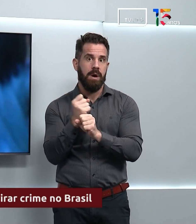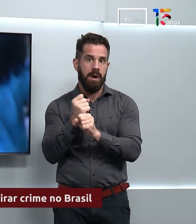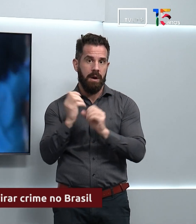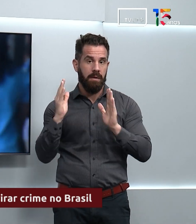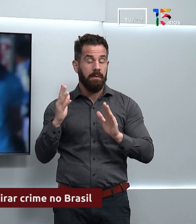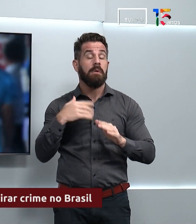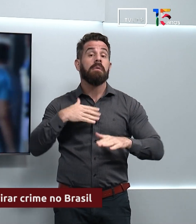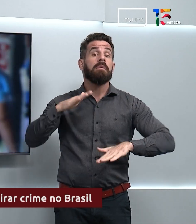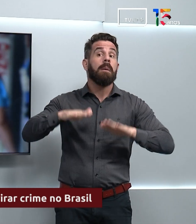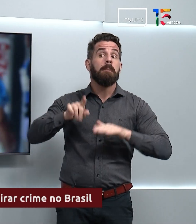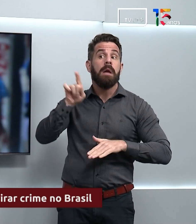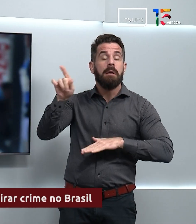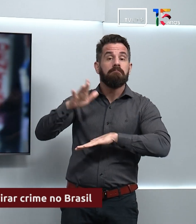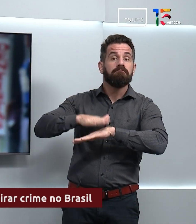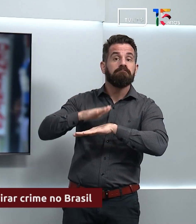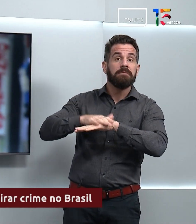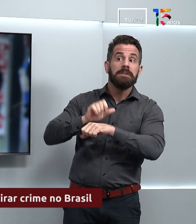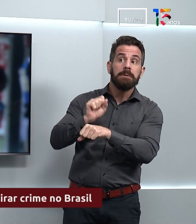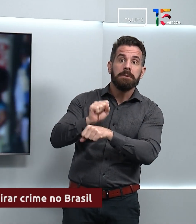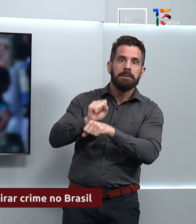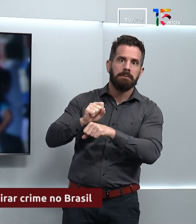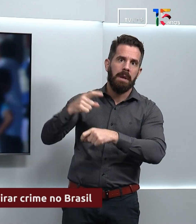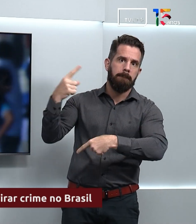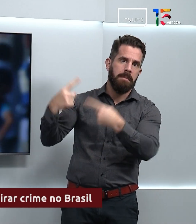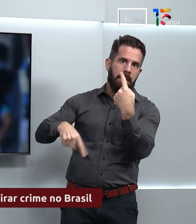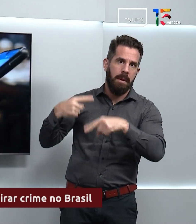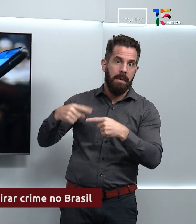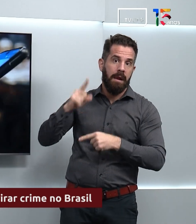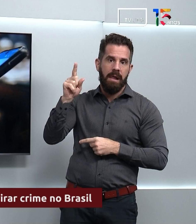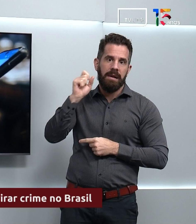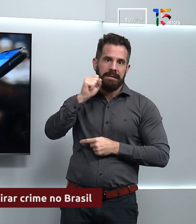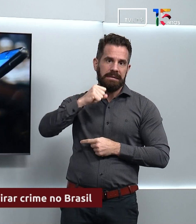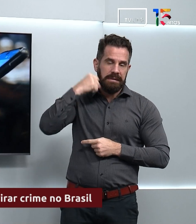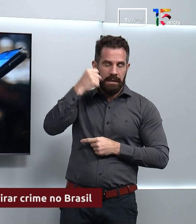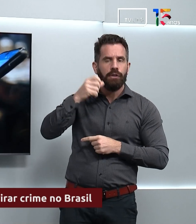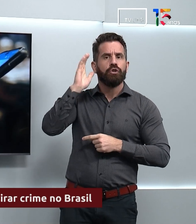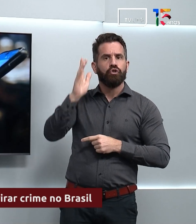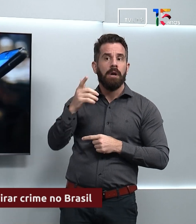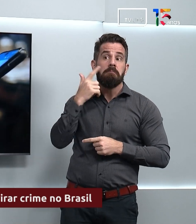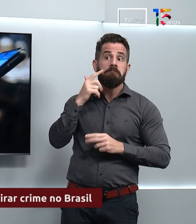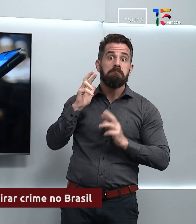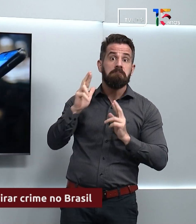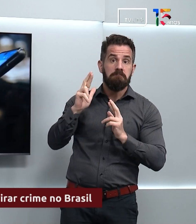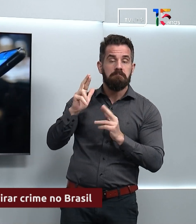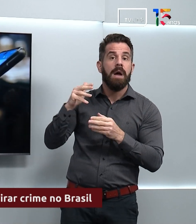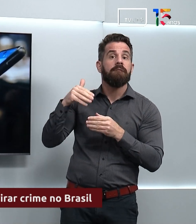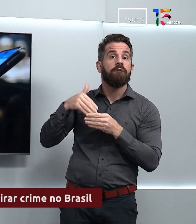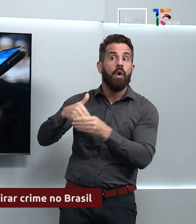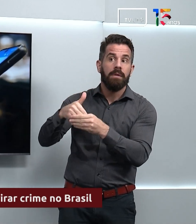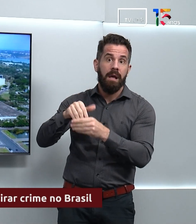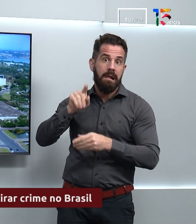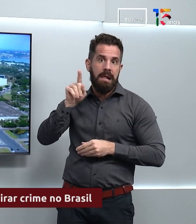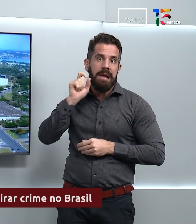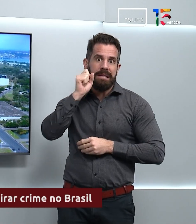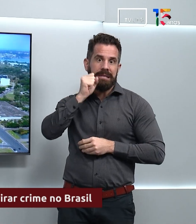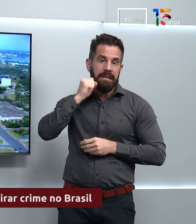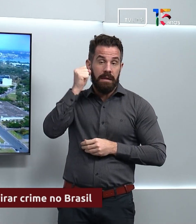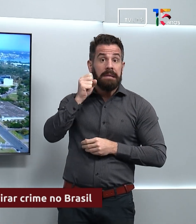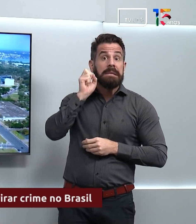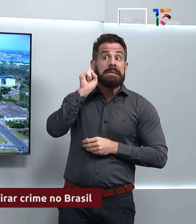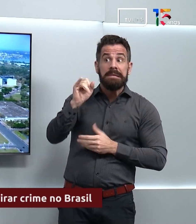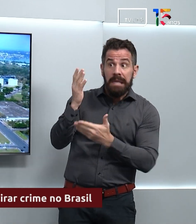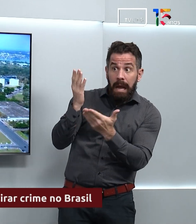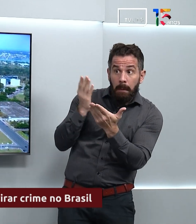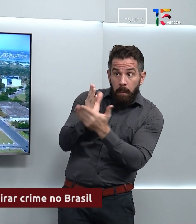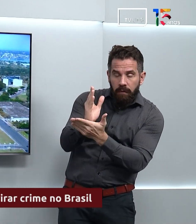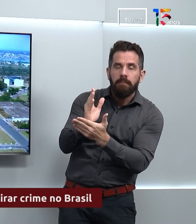no Congresso. A expectativa é que o assunto seja analisado e votado pelos senadores. Caso a ideia seja aprovada por